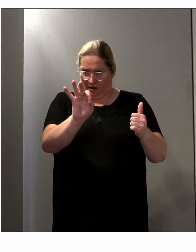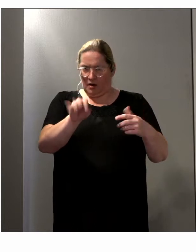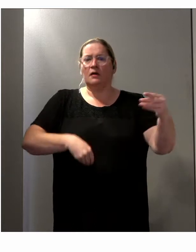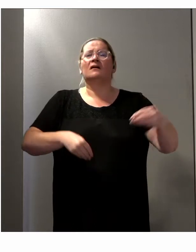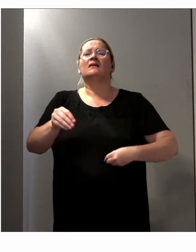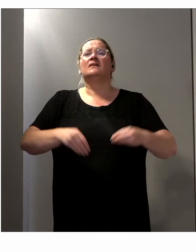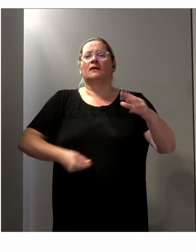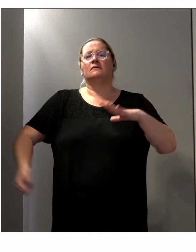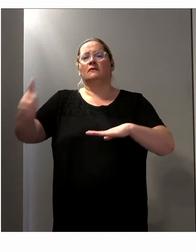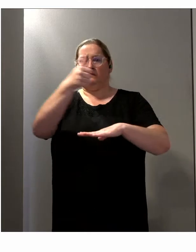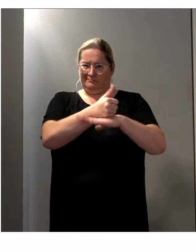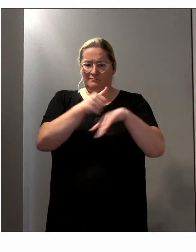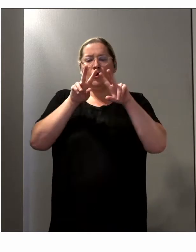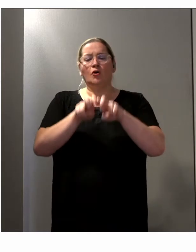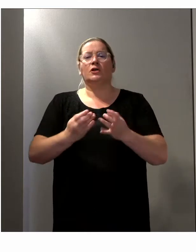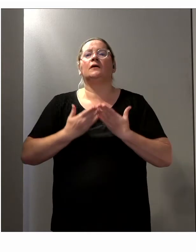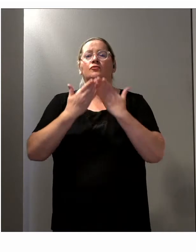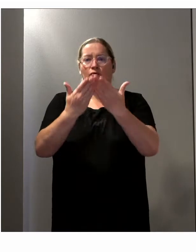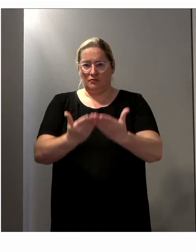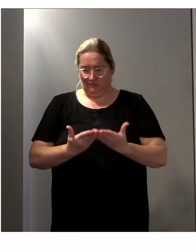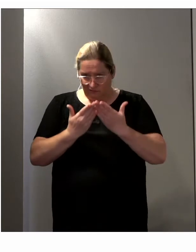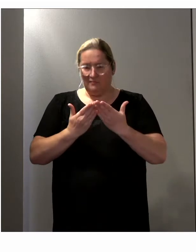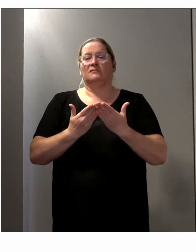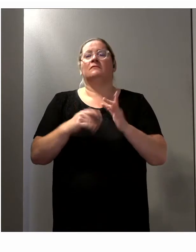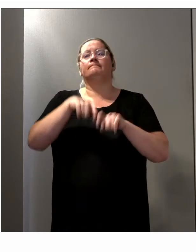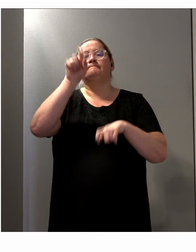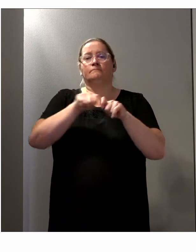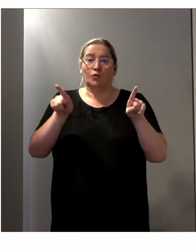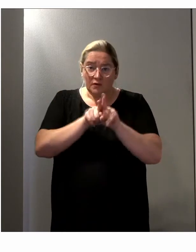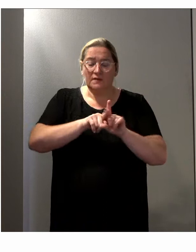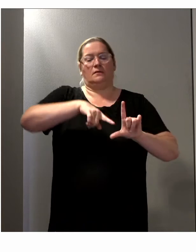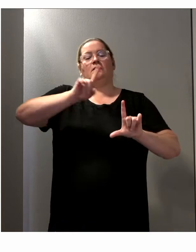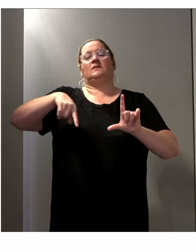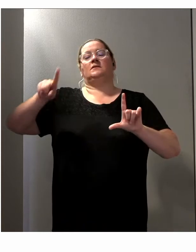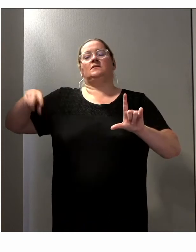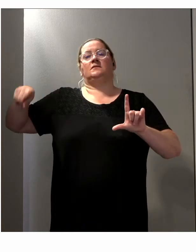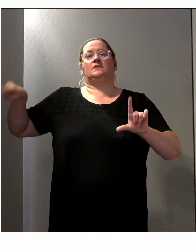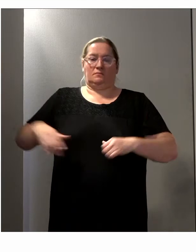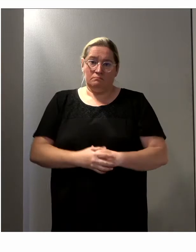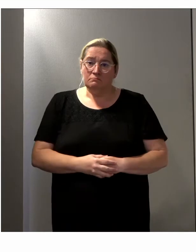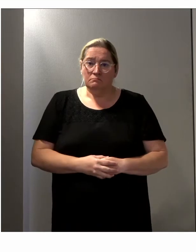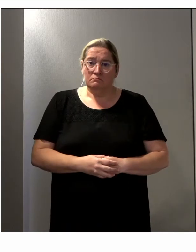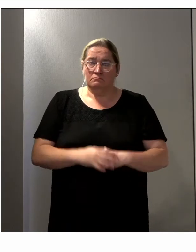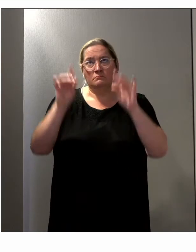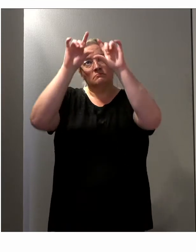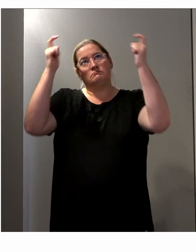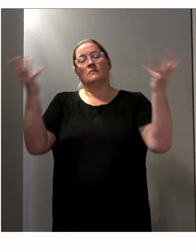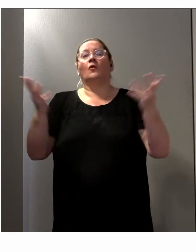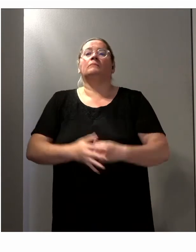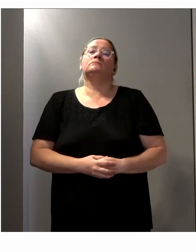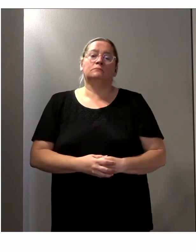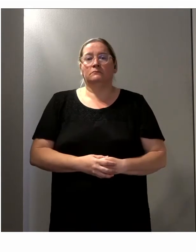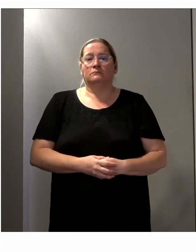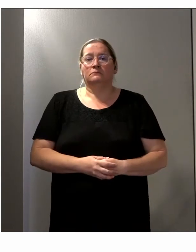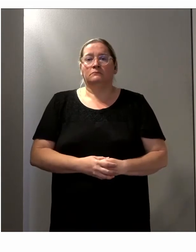la direction de la recherche des études, de l'évaluation et des statistiques, représentant en quelque sorte le